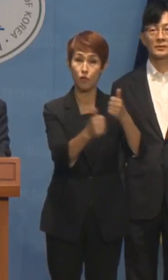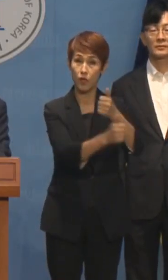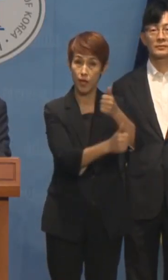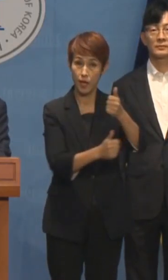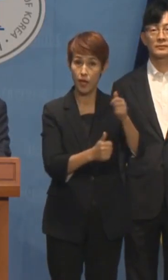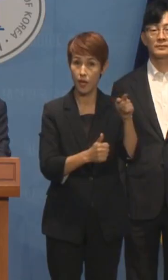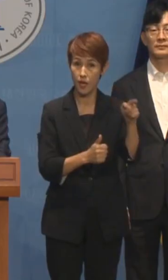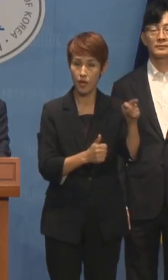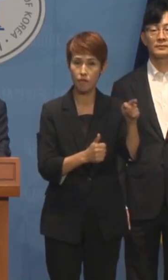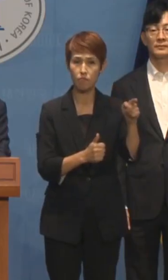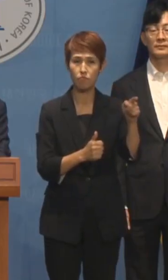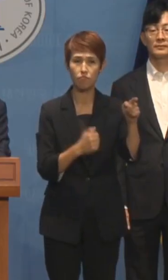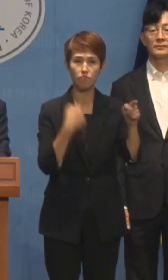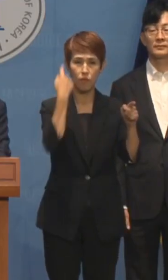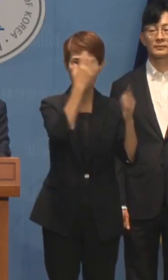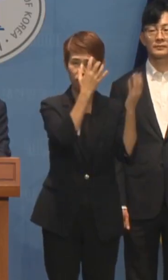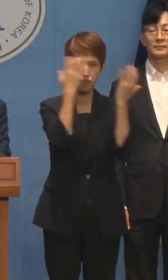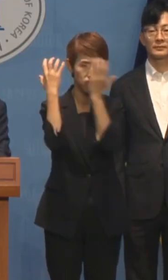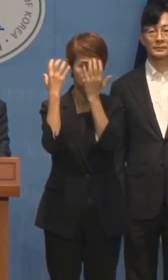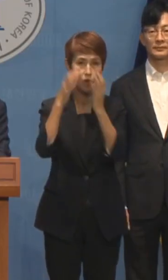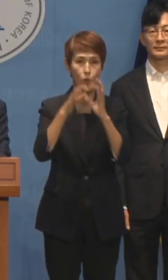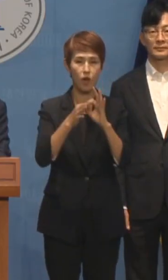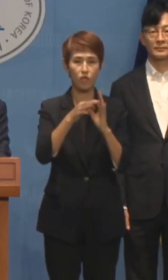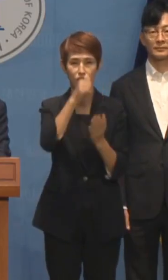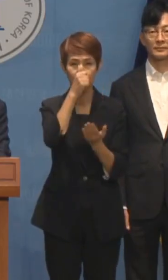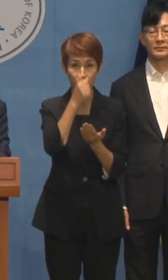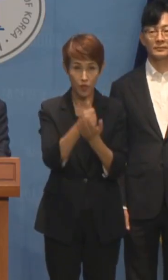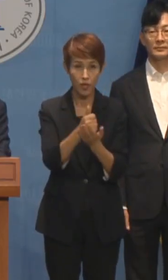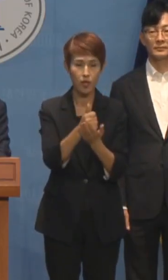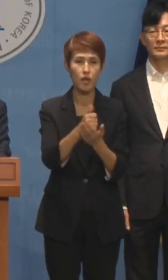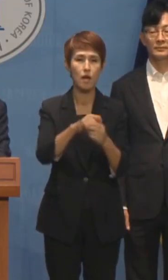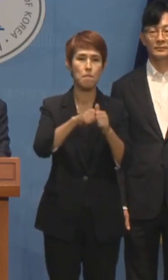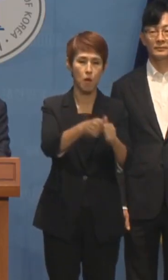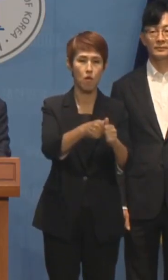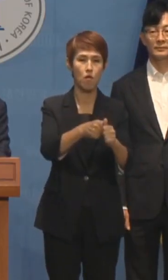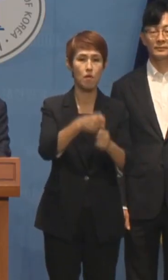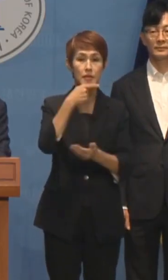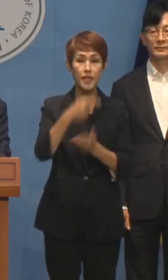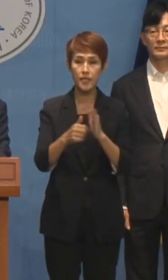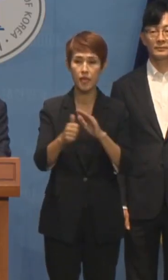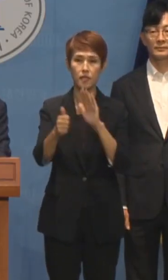여성가족위원회에서는 딥페이크 처벌 및 피해자 지원을 강화하는